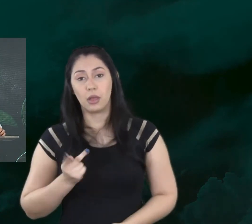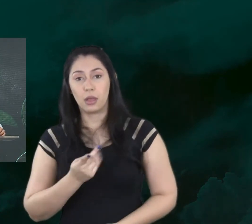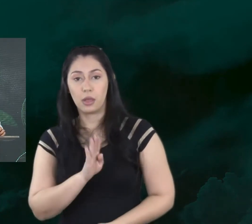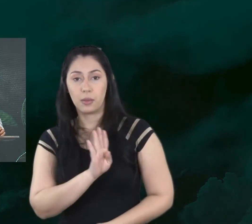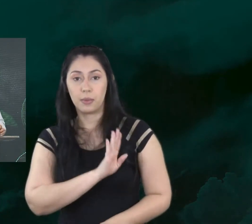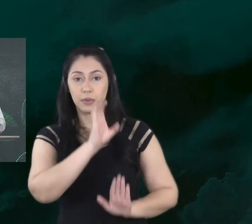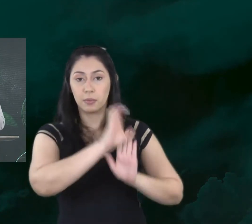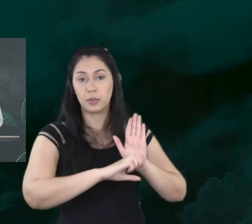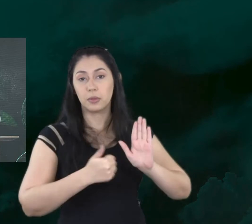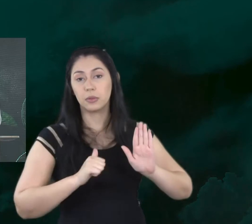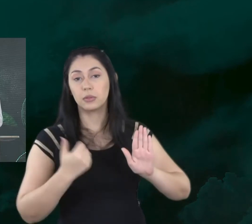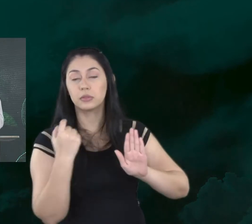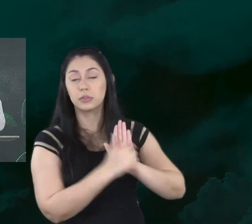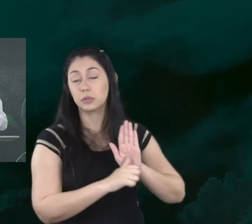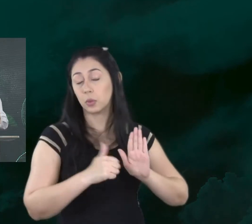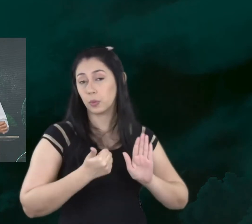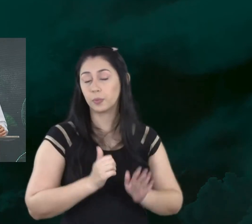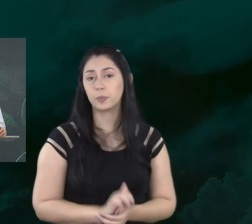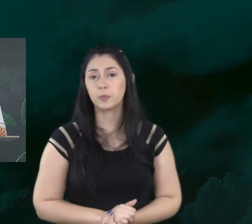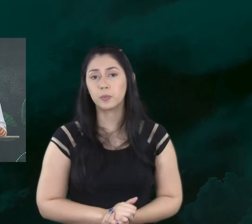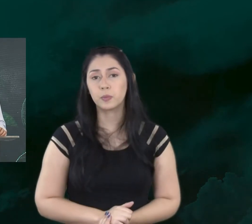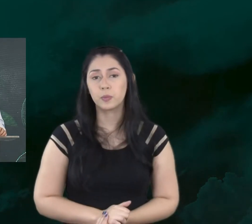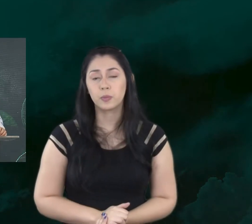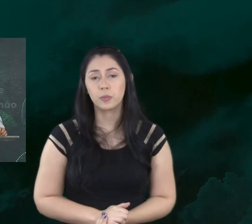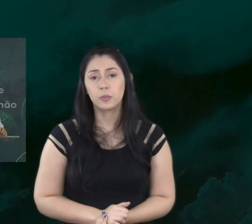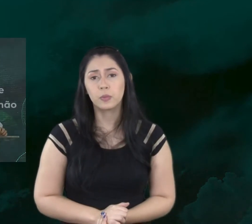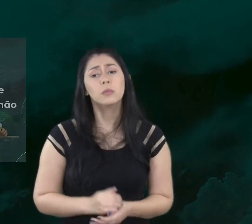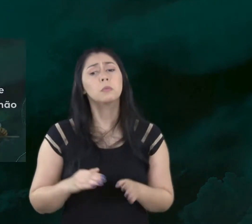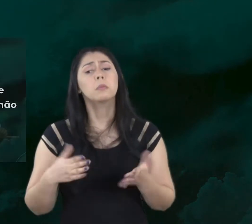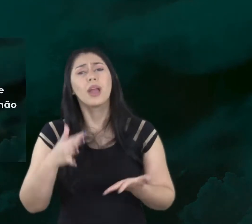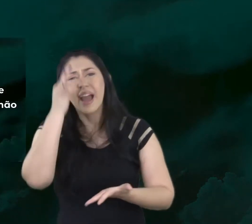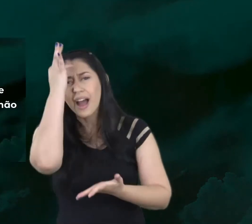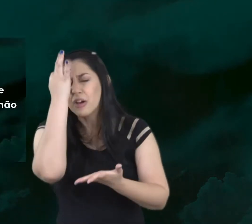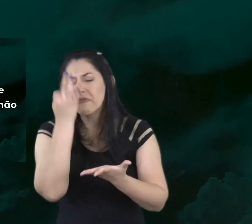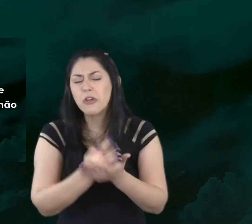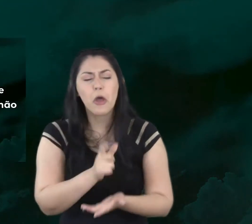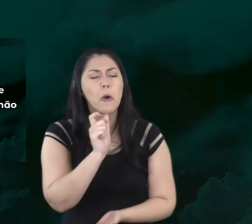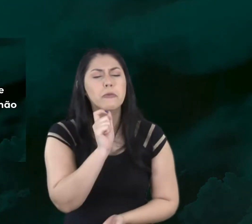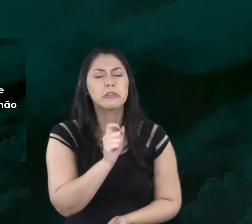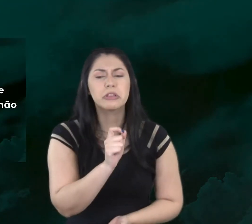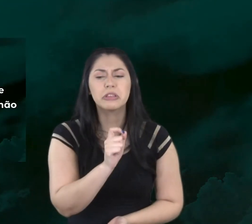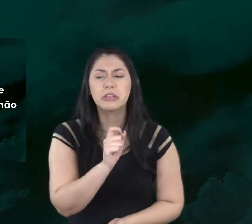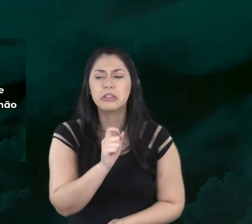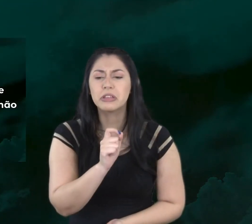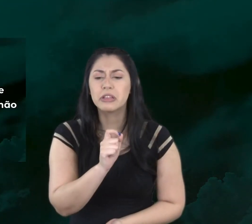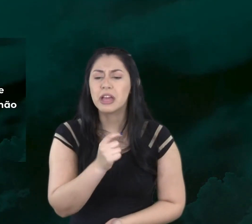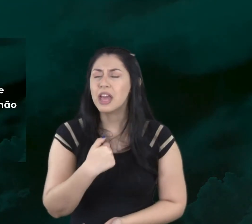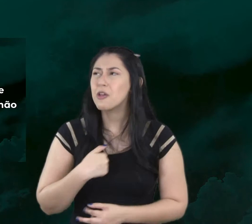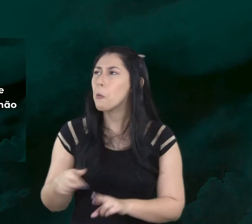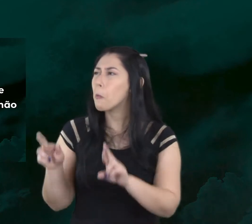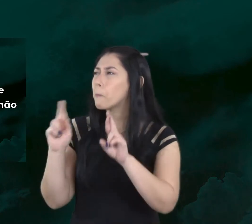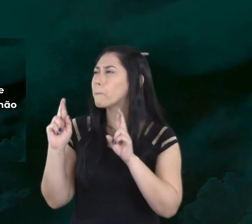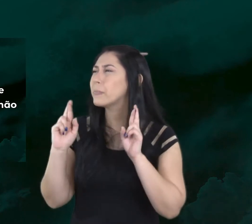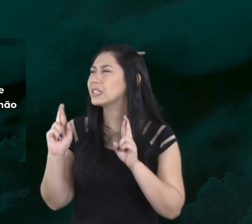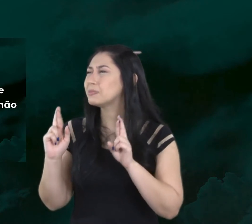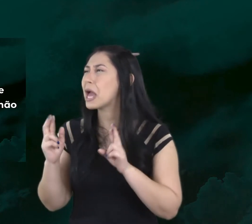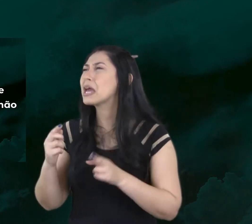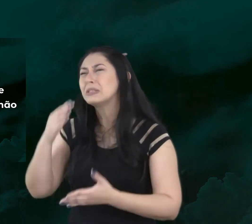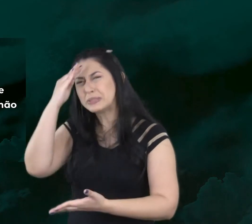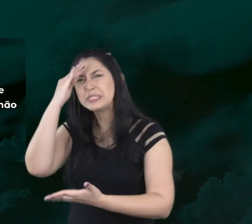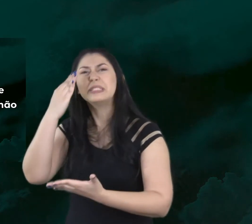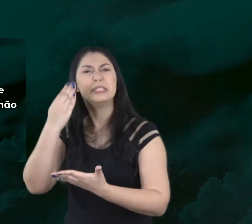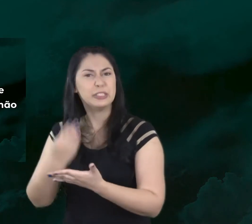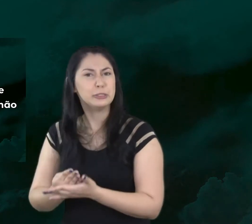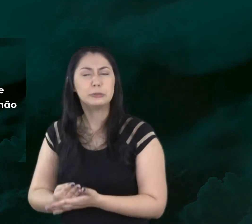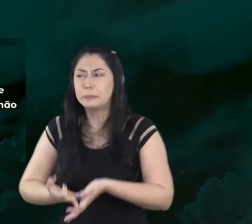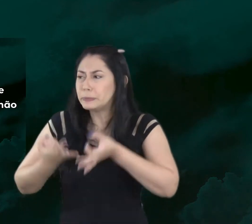1. Ora, a fé é a certeza de coisas que se esperam, a